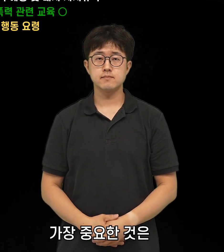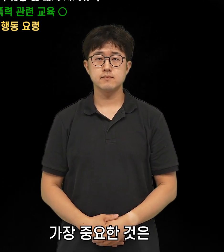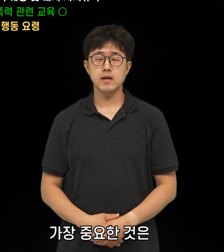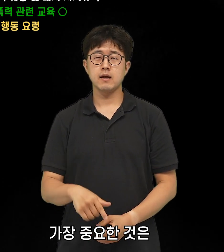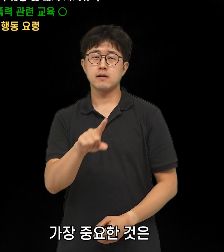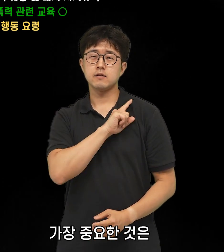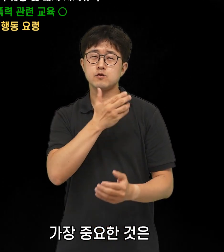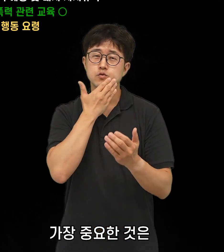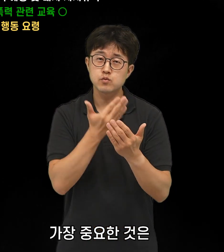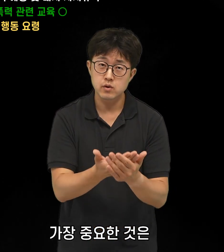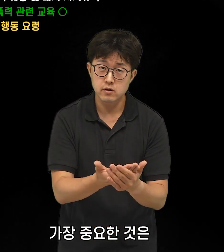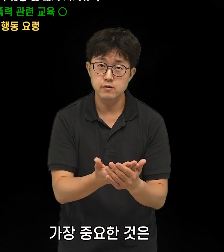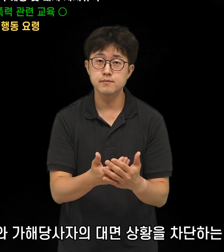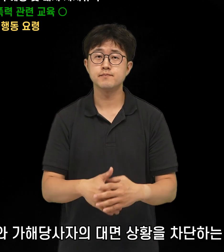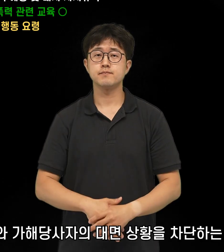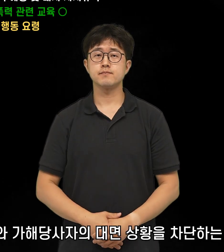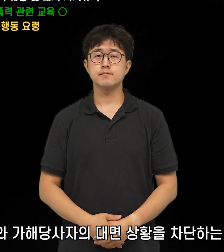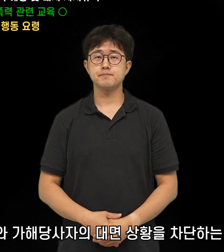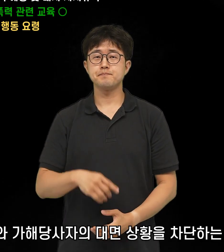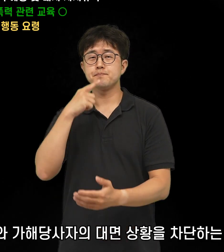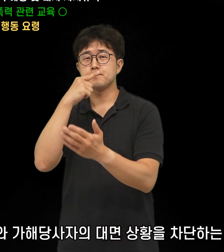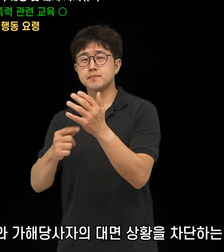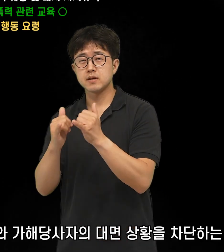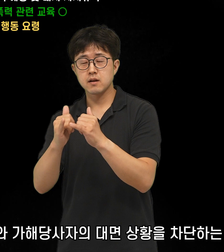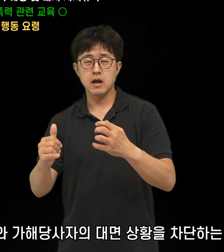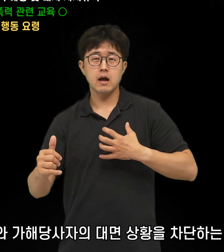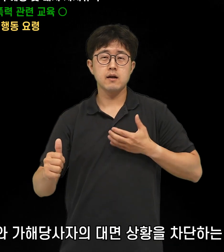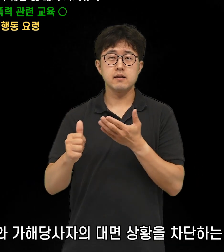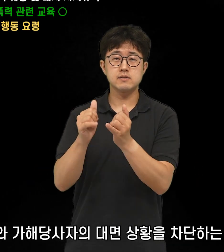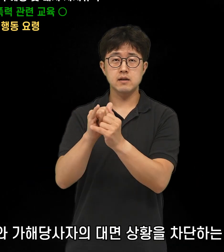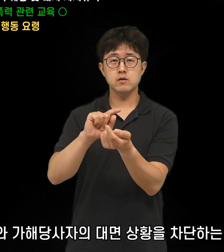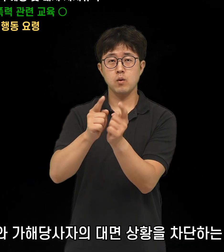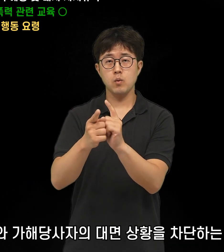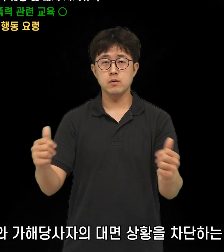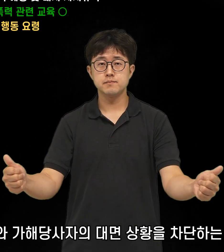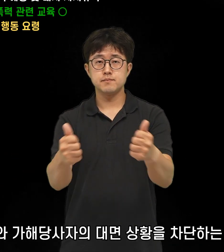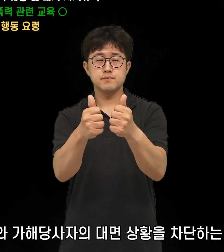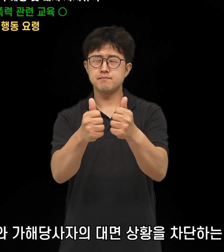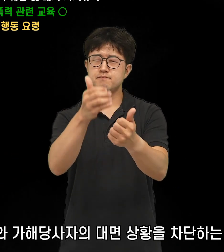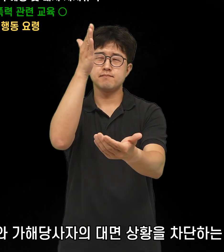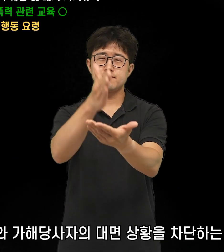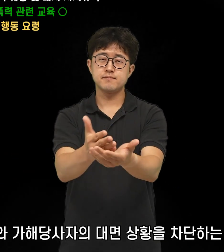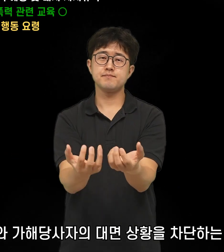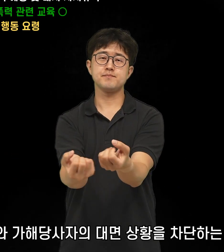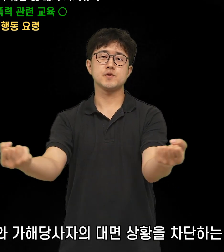가장 중요한 것은 피해 당사자와 가해 당사자의 대면 상황을 차단하는 것이다.